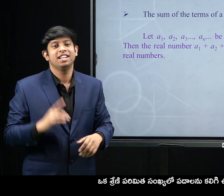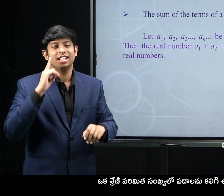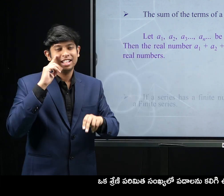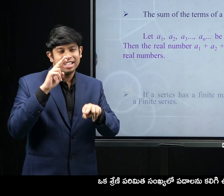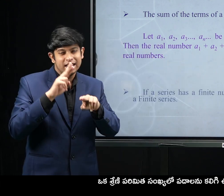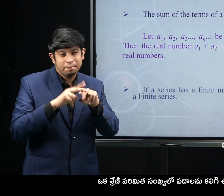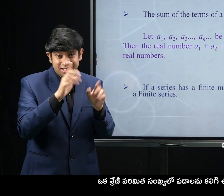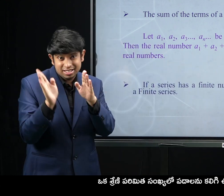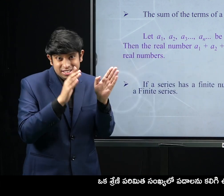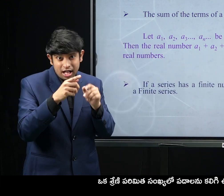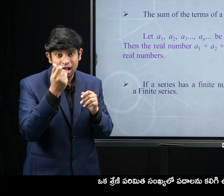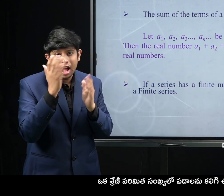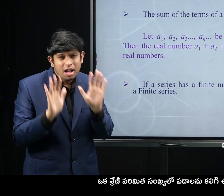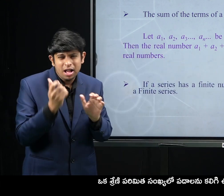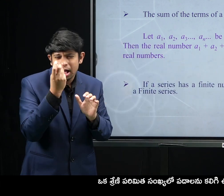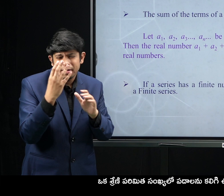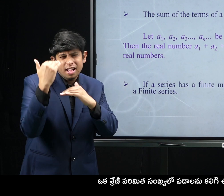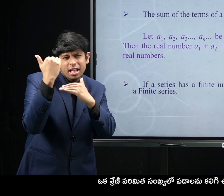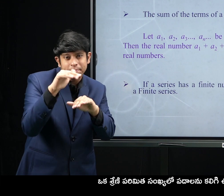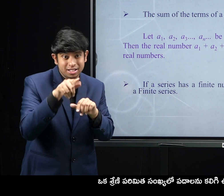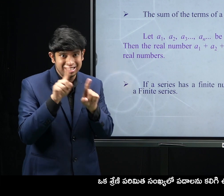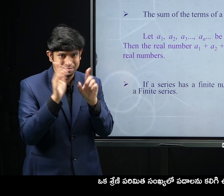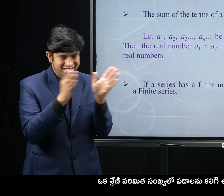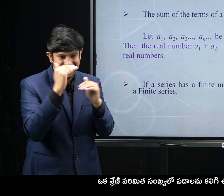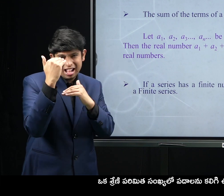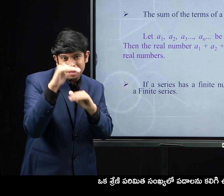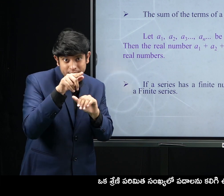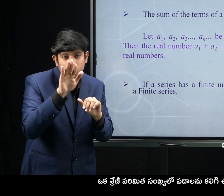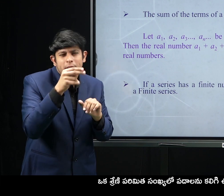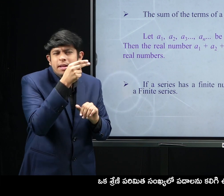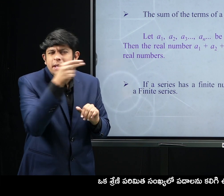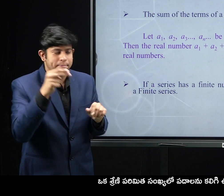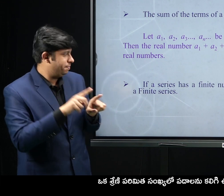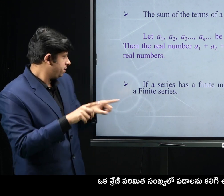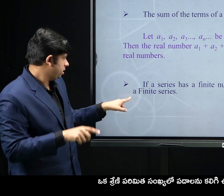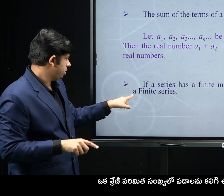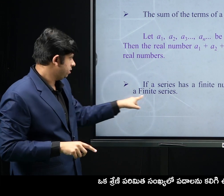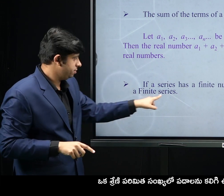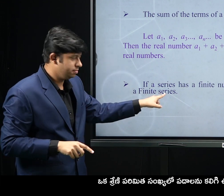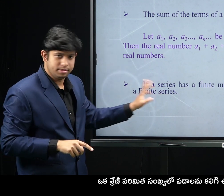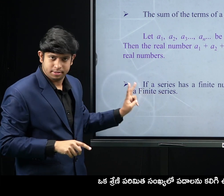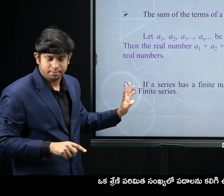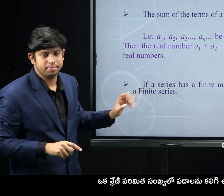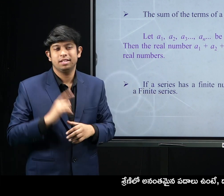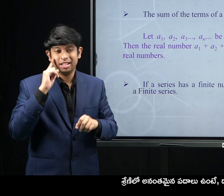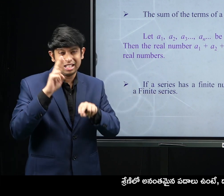ఒక శ్రేణి పరిమిత సంఖ్యలో పదాలను కలిగి ఉంటే దానిని పరిమిత శ్రేణి అంటారు.